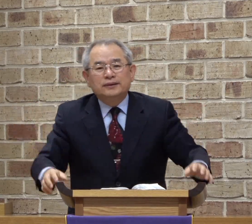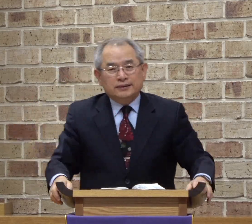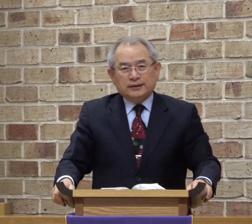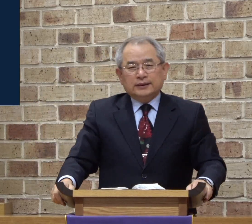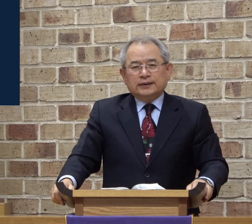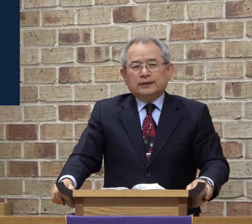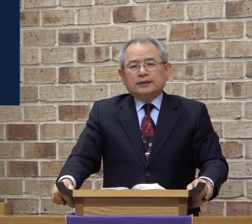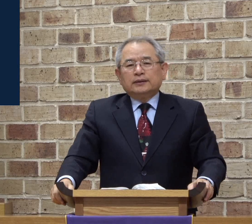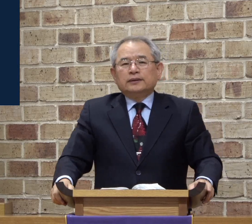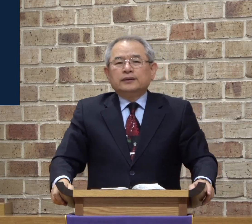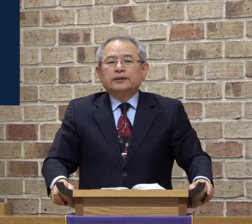받아들이면서 나쁜 균을